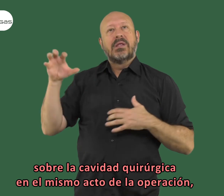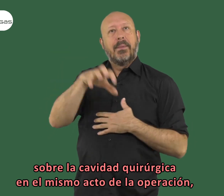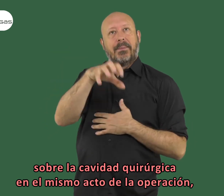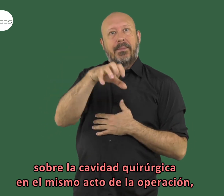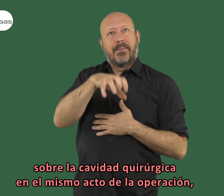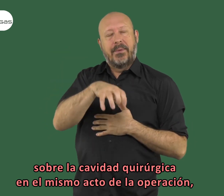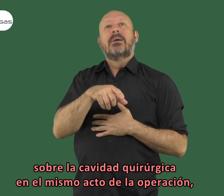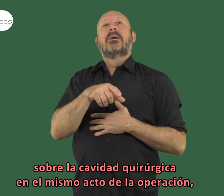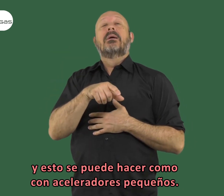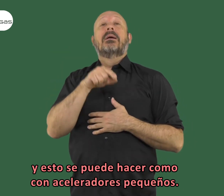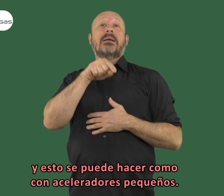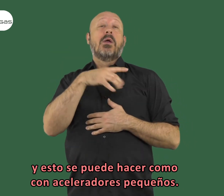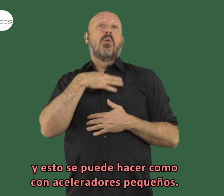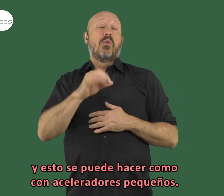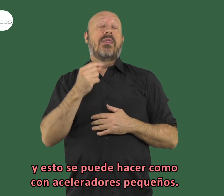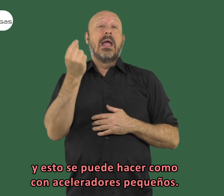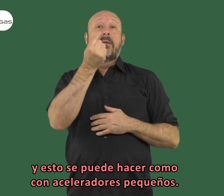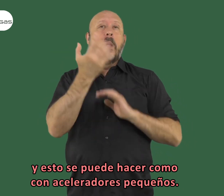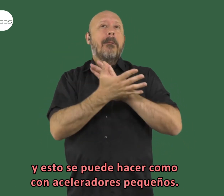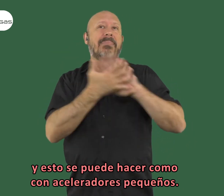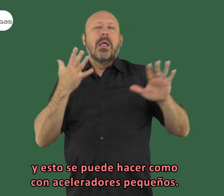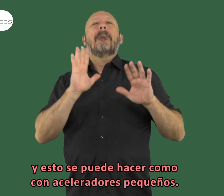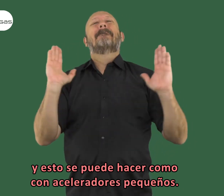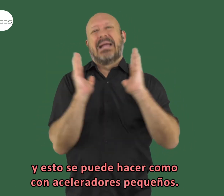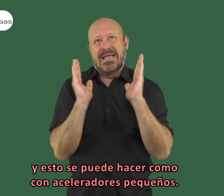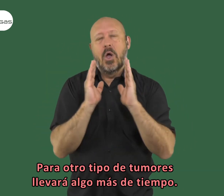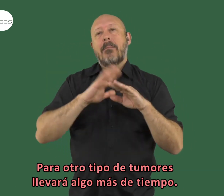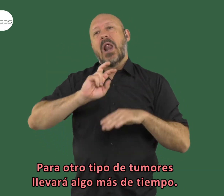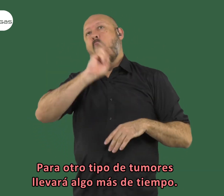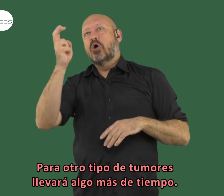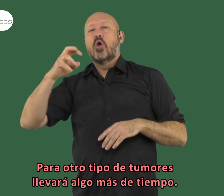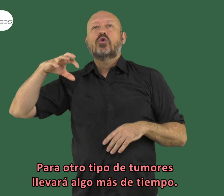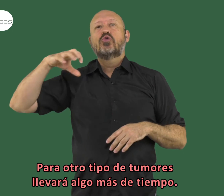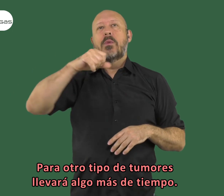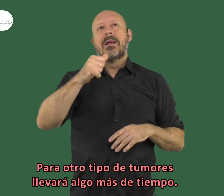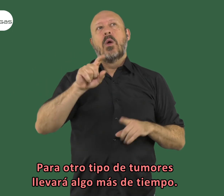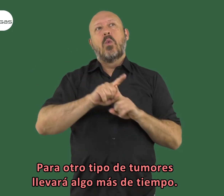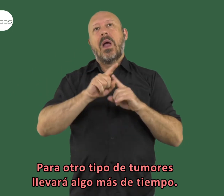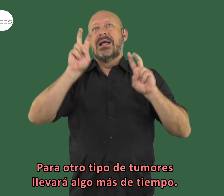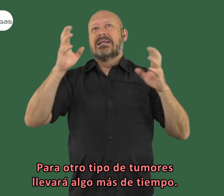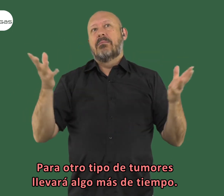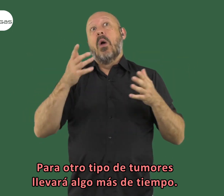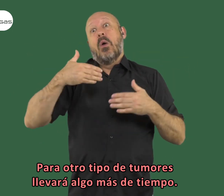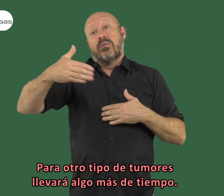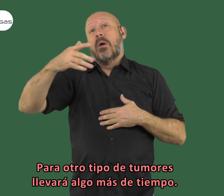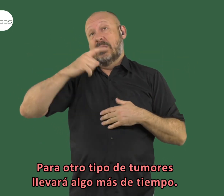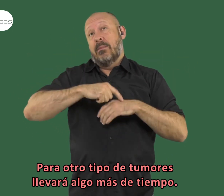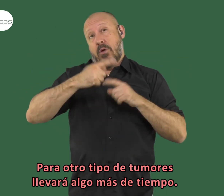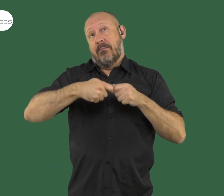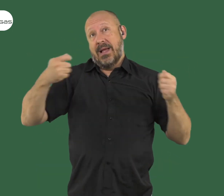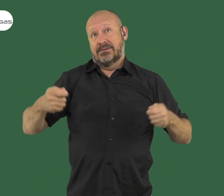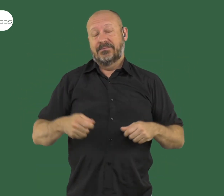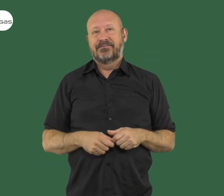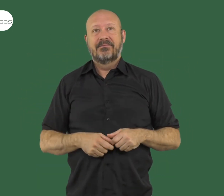de la operación. Se puede hacer con aceleradores pequeños. Para otro tipo de tumores llevará algo más de